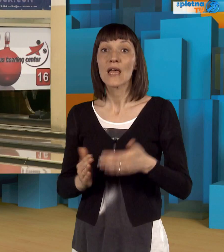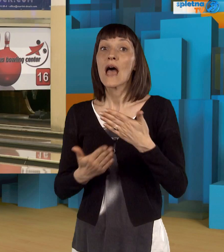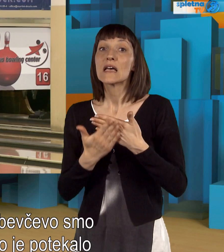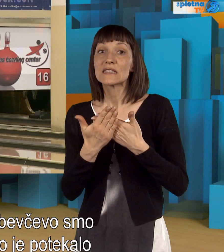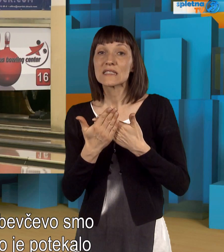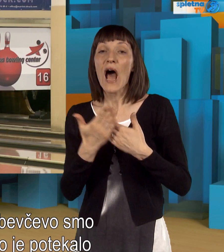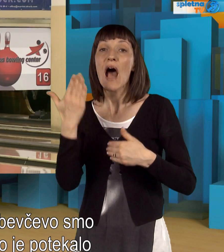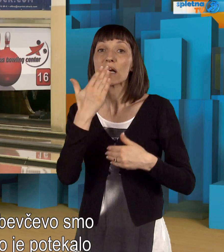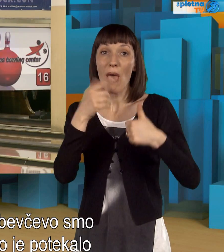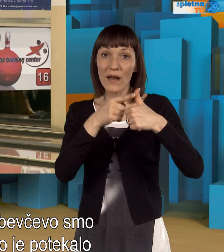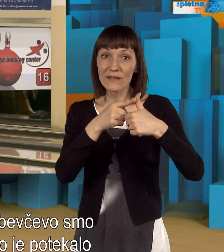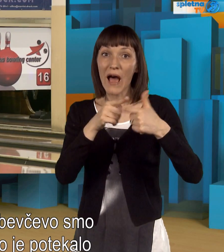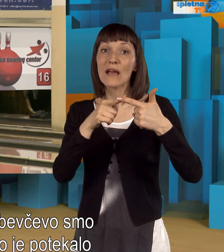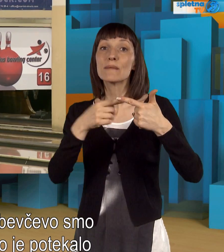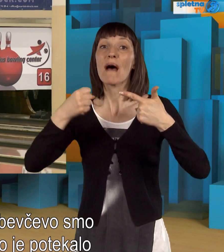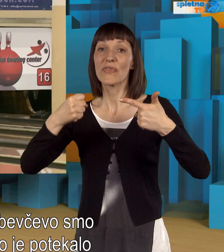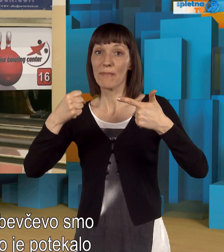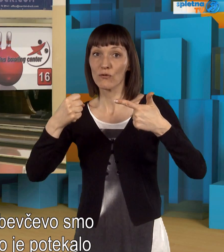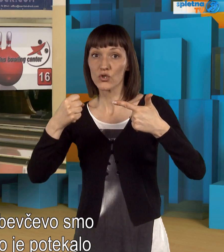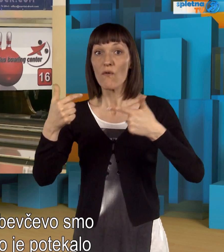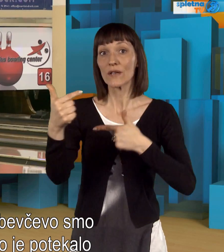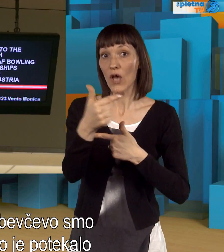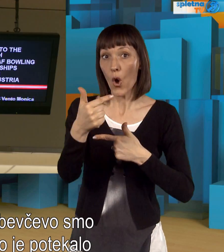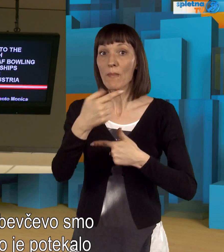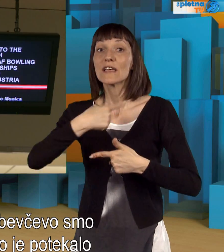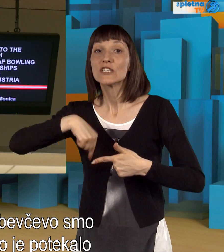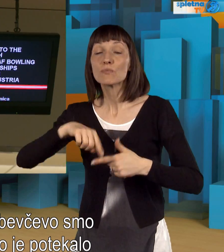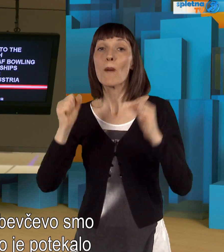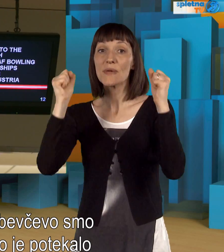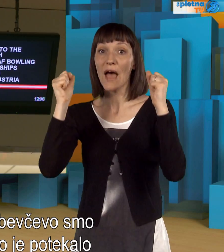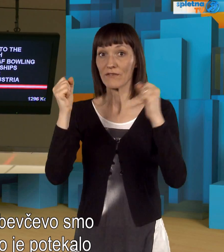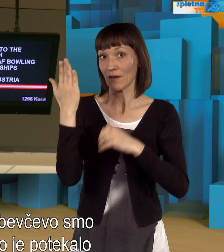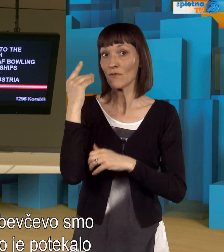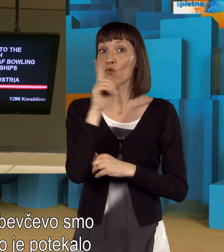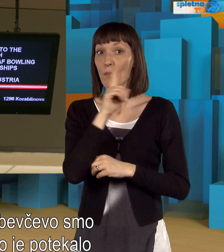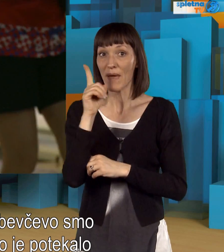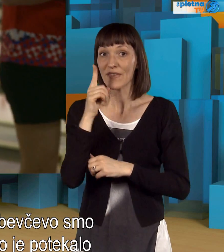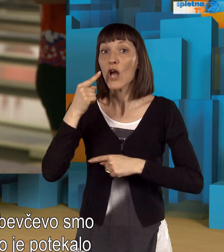Za Hmelino in Debevčevo smo navijali v petek, ko je potekalo tekmovanje za ženske posamično.